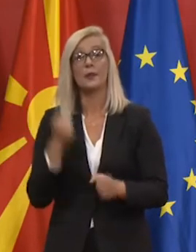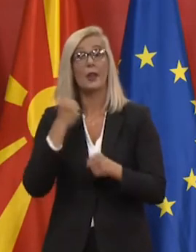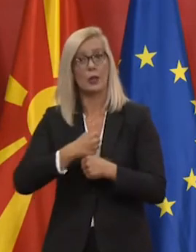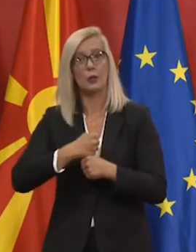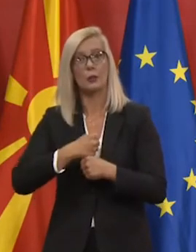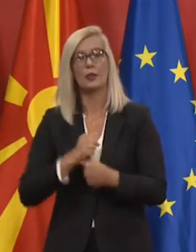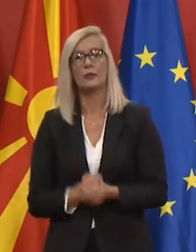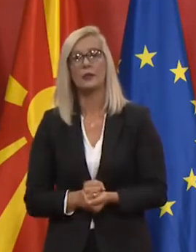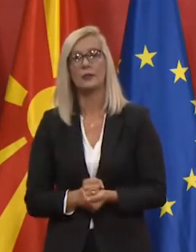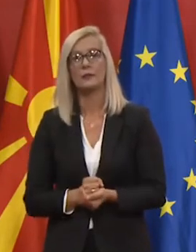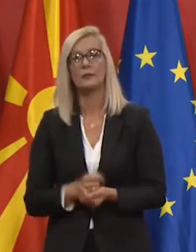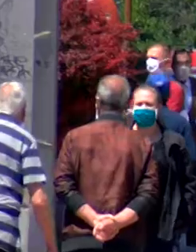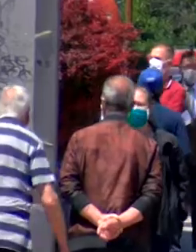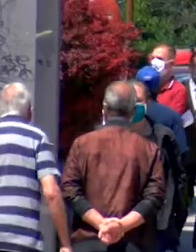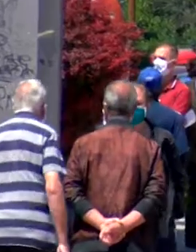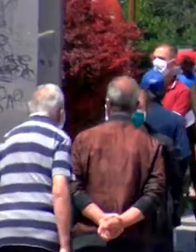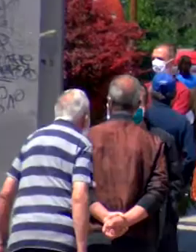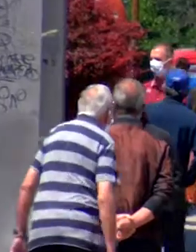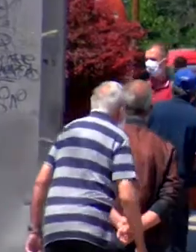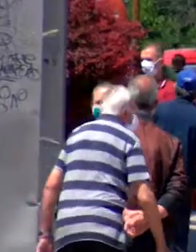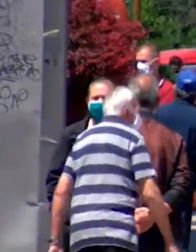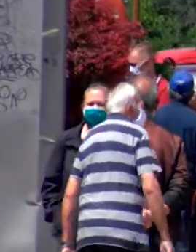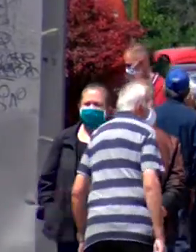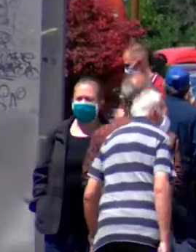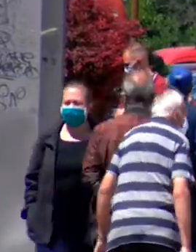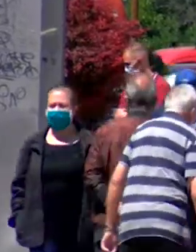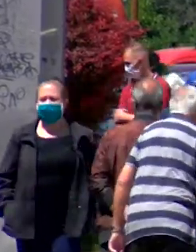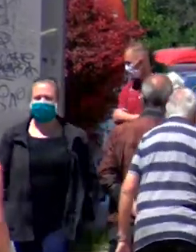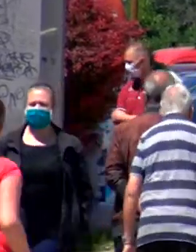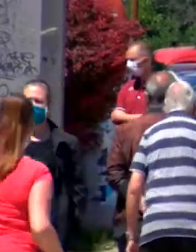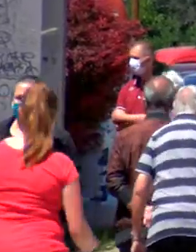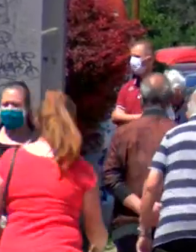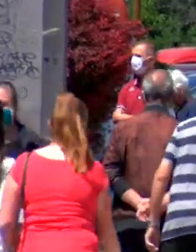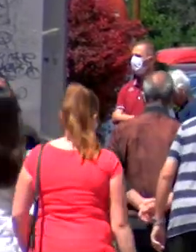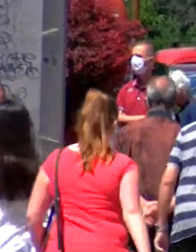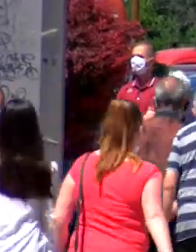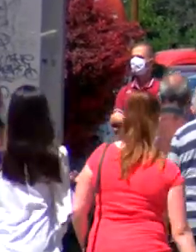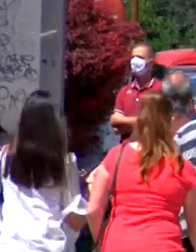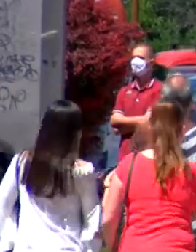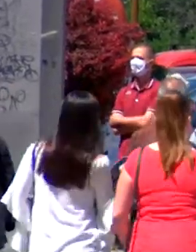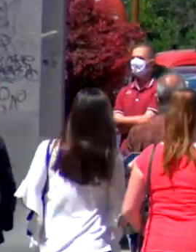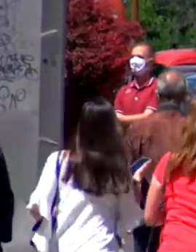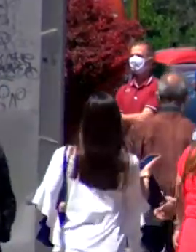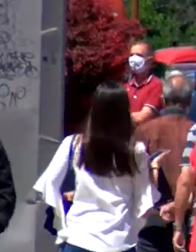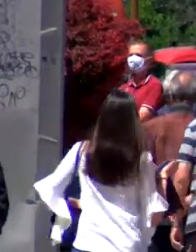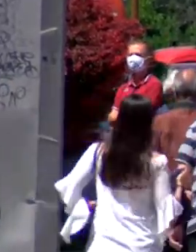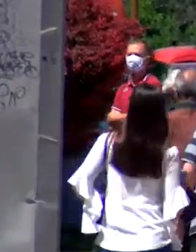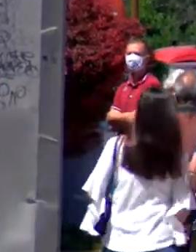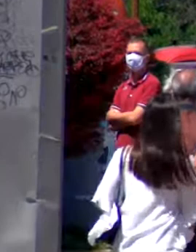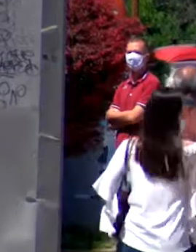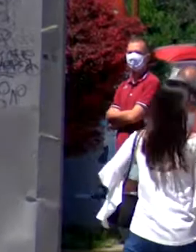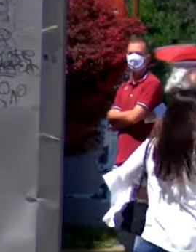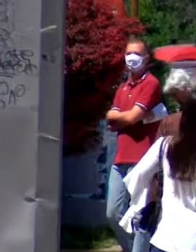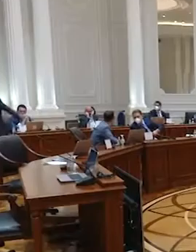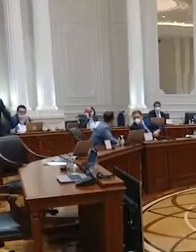така изрази благодарност до здравствените работници и сите кои што учествуваа во успехот на здравствениот систем. Изборот на